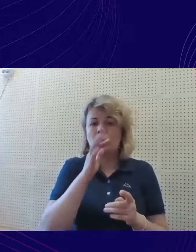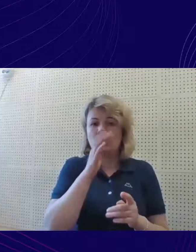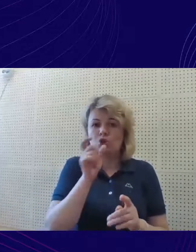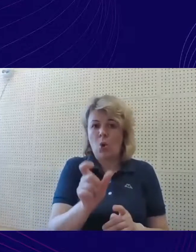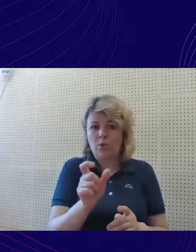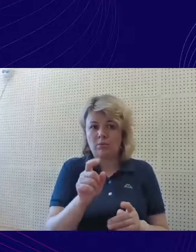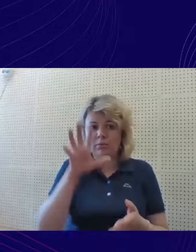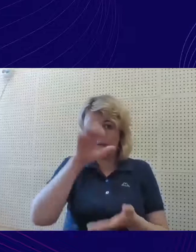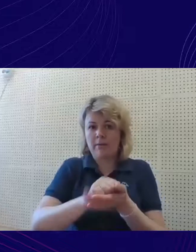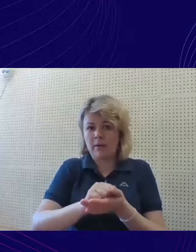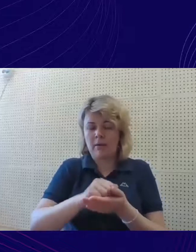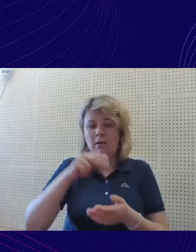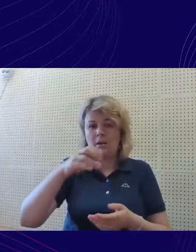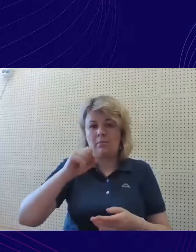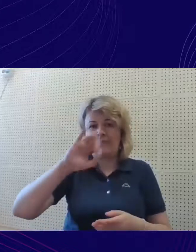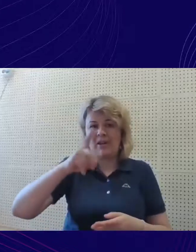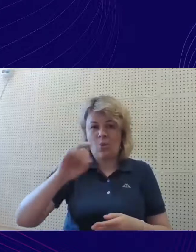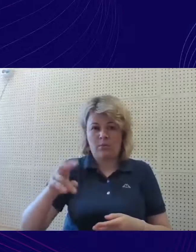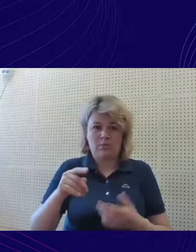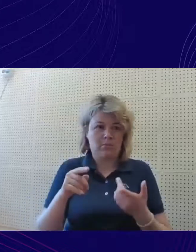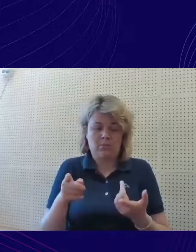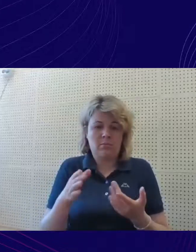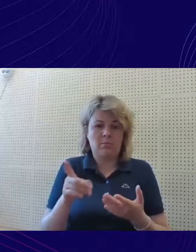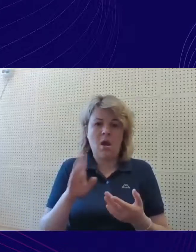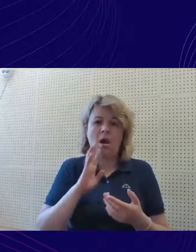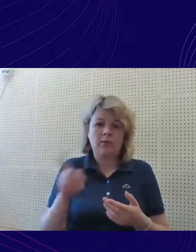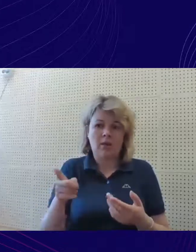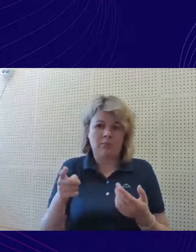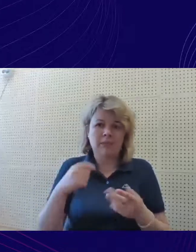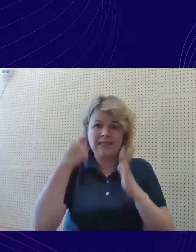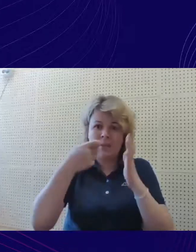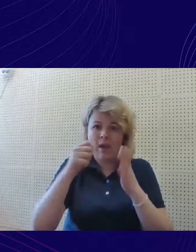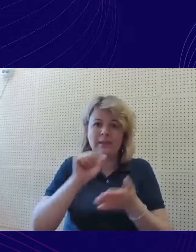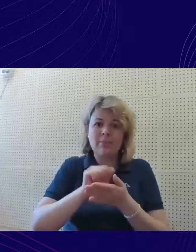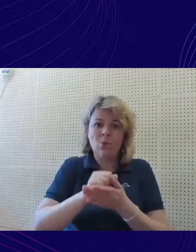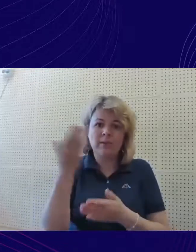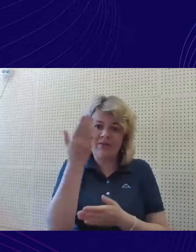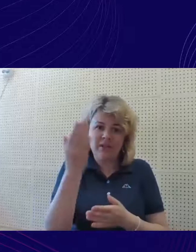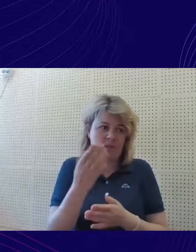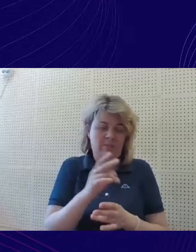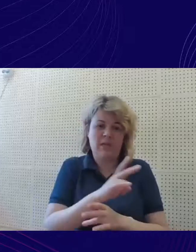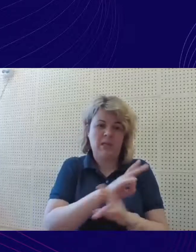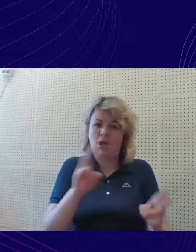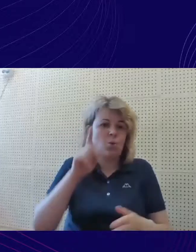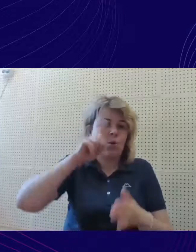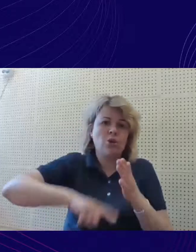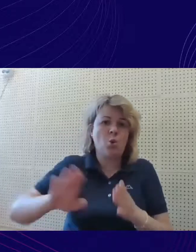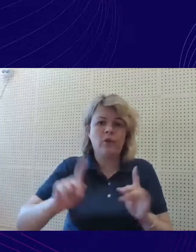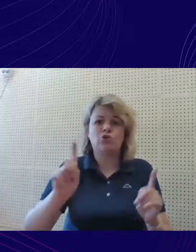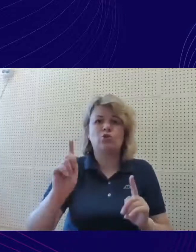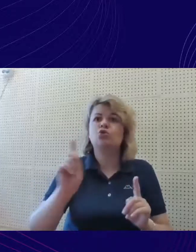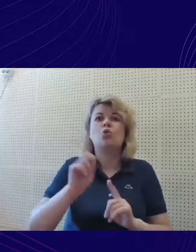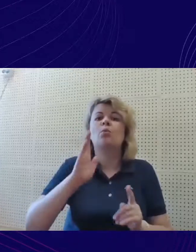всего-навсего дипломный фильм, и никто не уверен, что это будет. И в этот момент в соседней